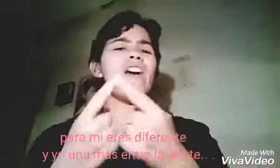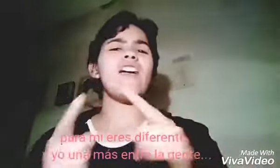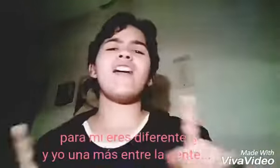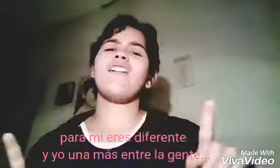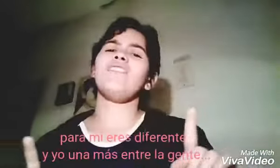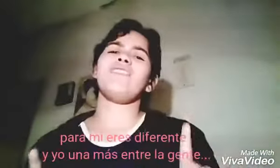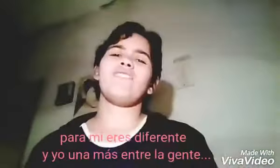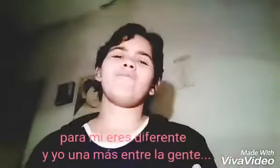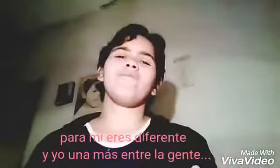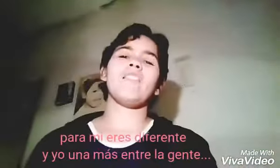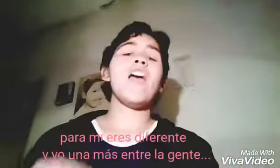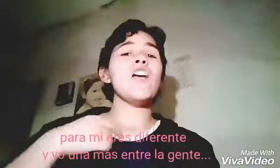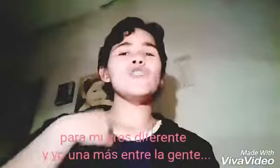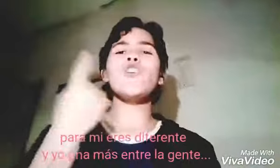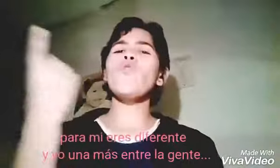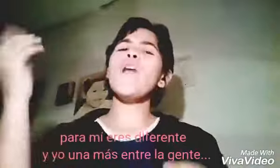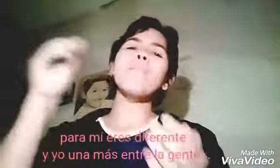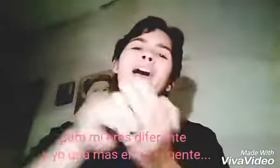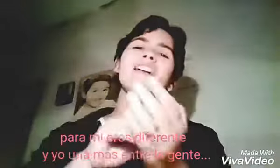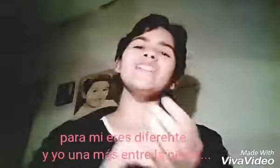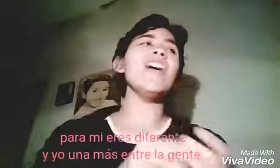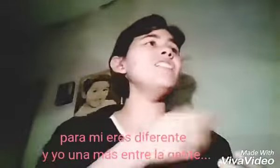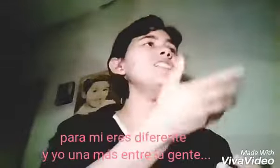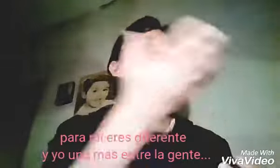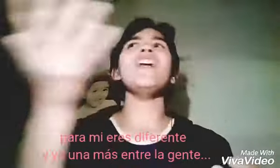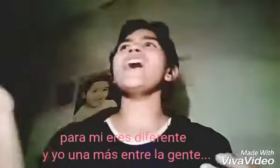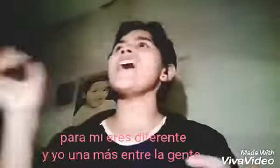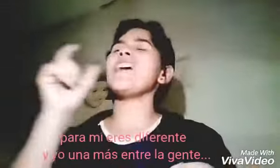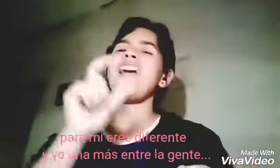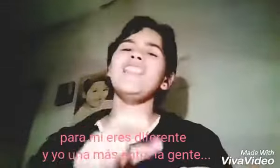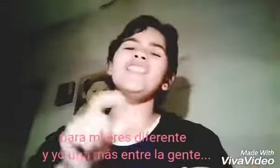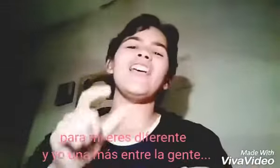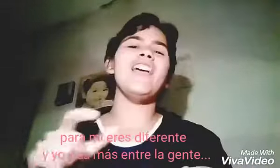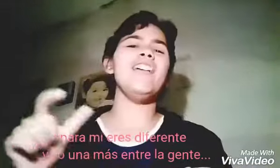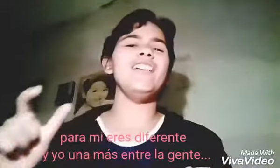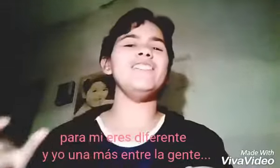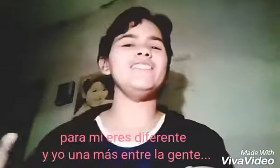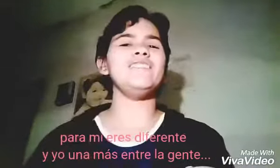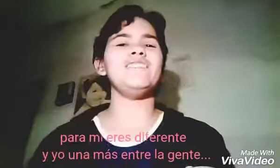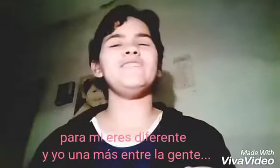eres diferente Yo nada más entre la gente